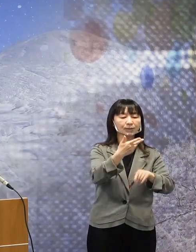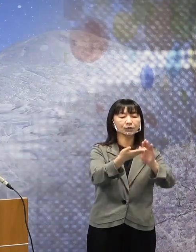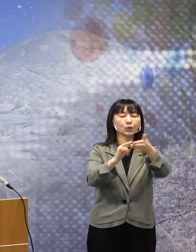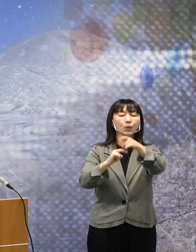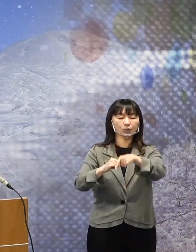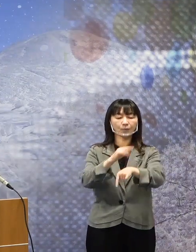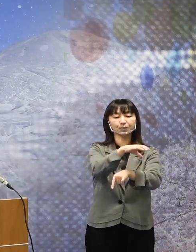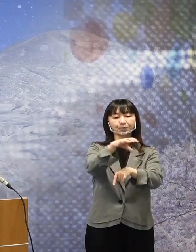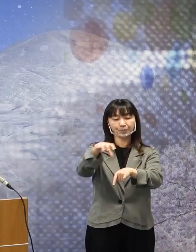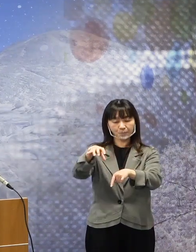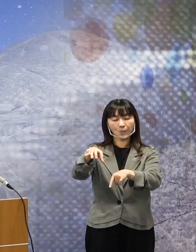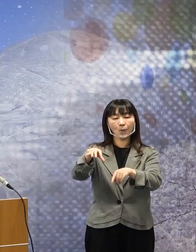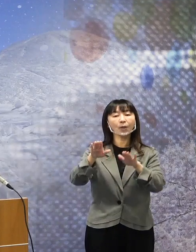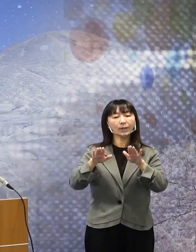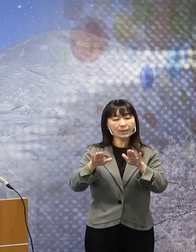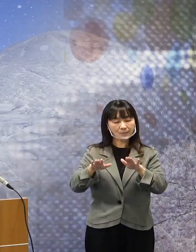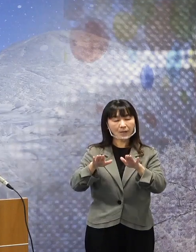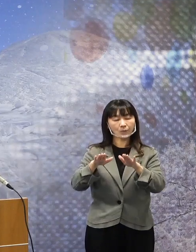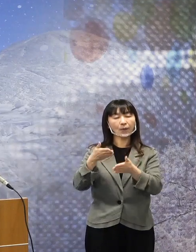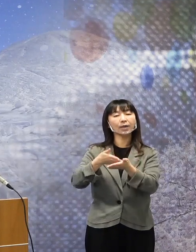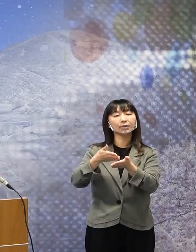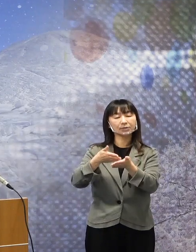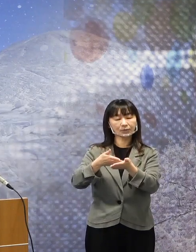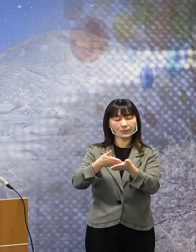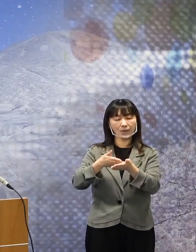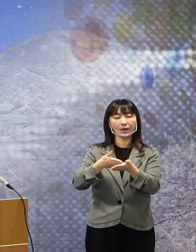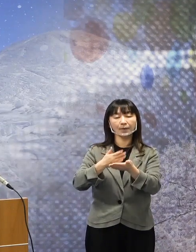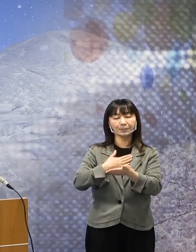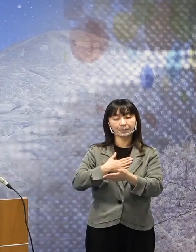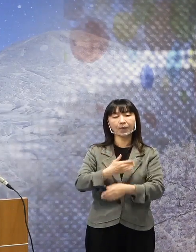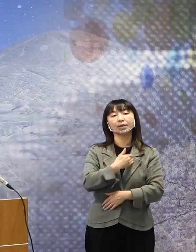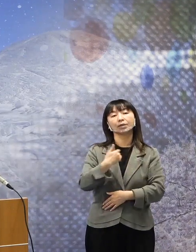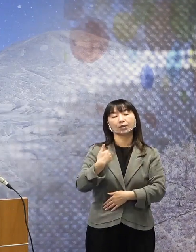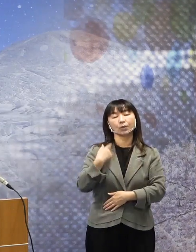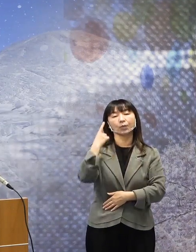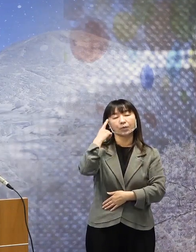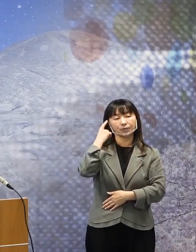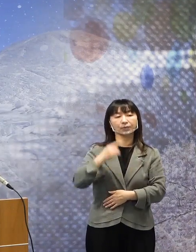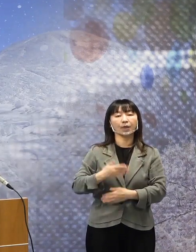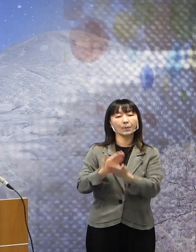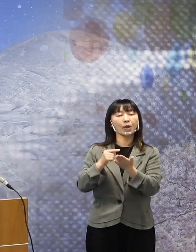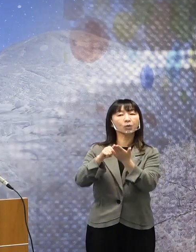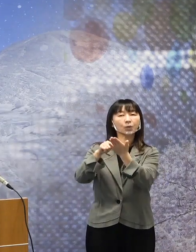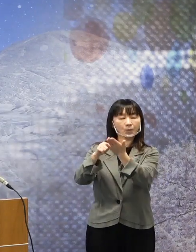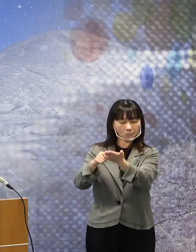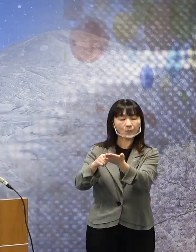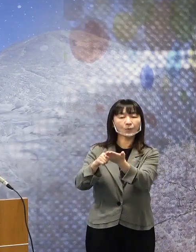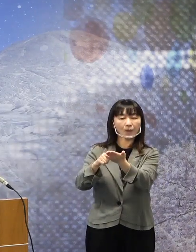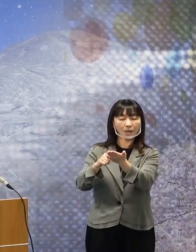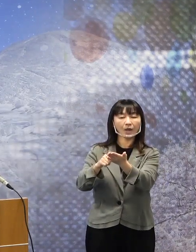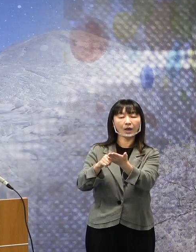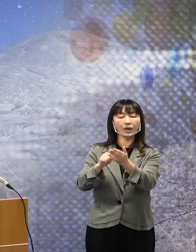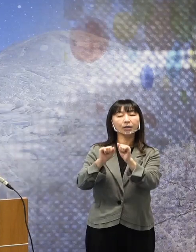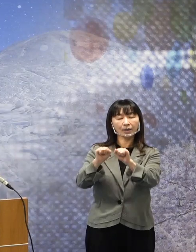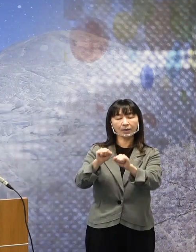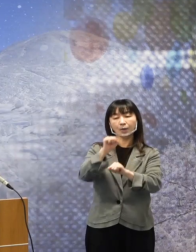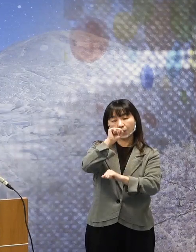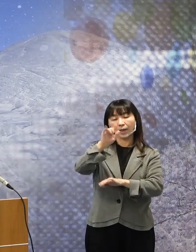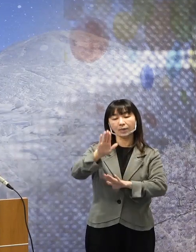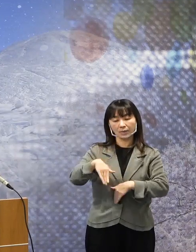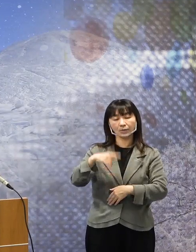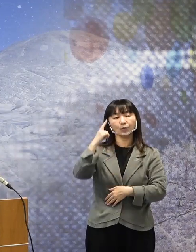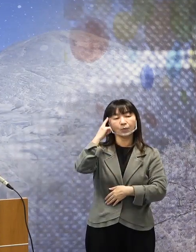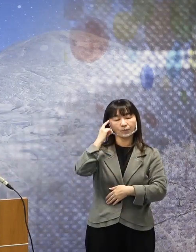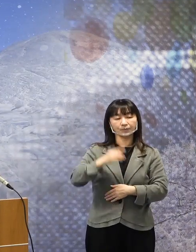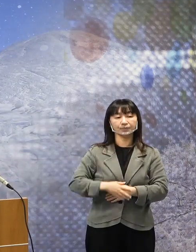な今のお話だったと思っておりますし、要請したことがただいたずらに無駄だったと思うつもりはありません。 もう一点、